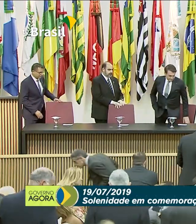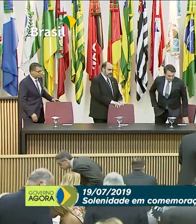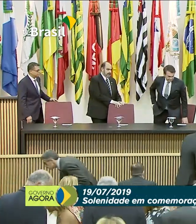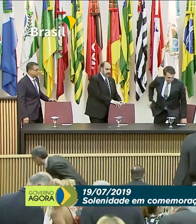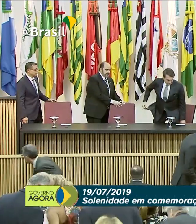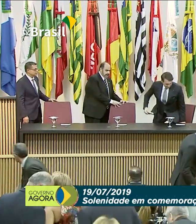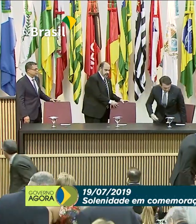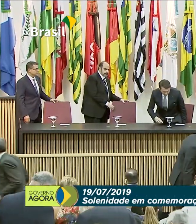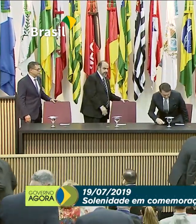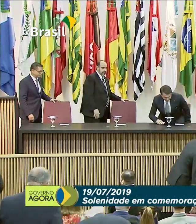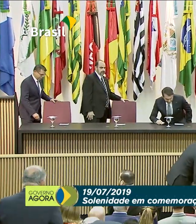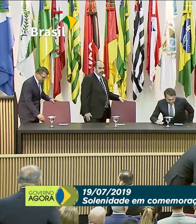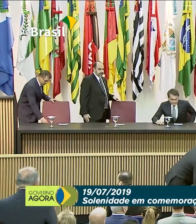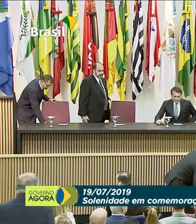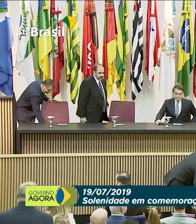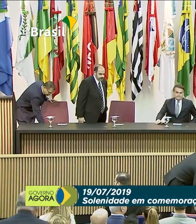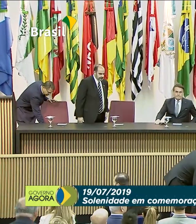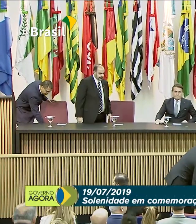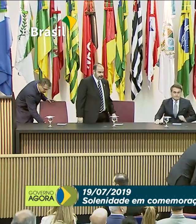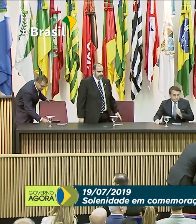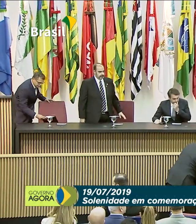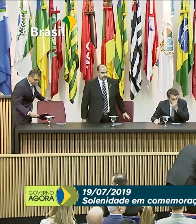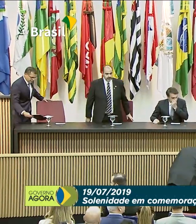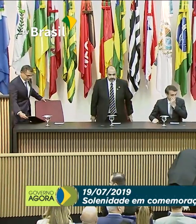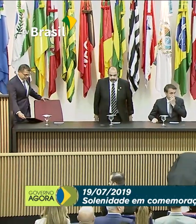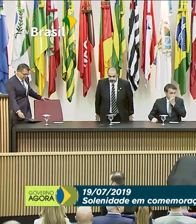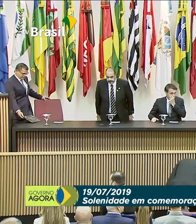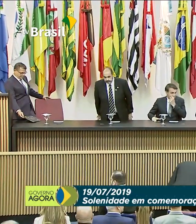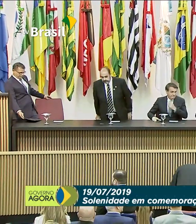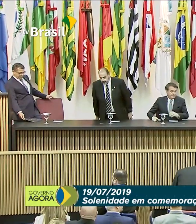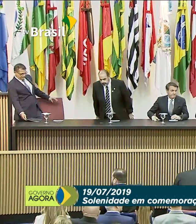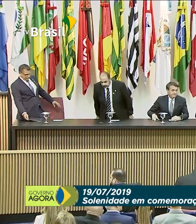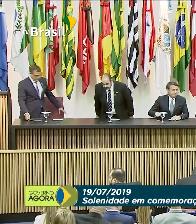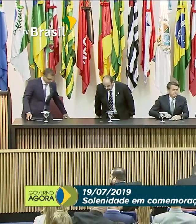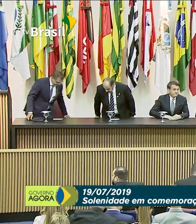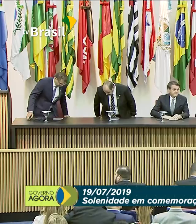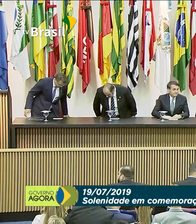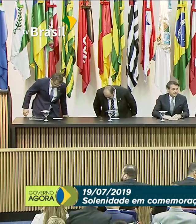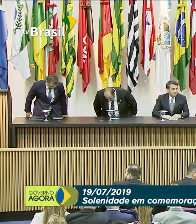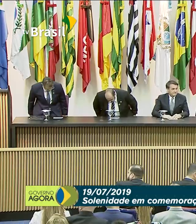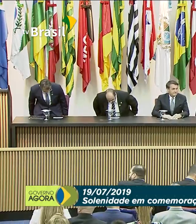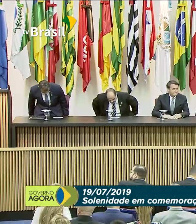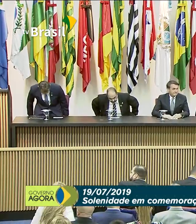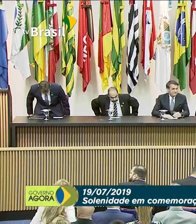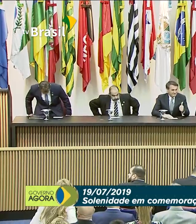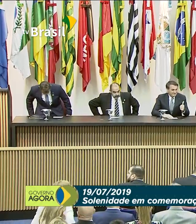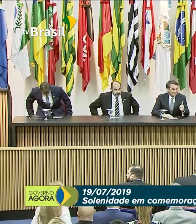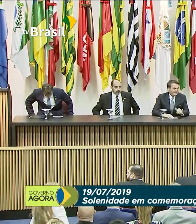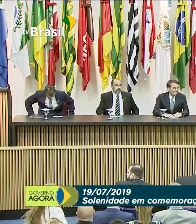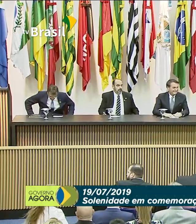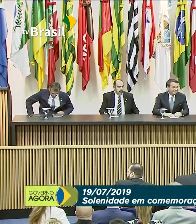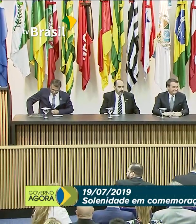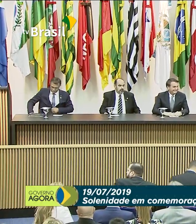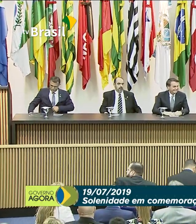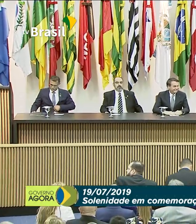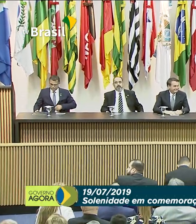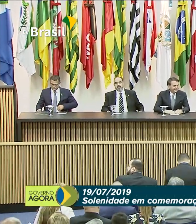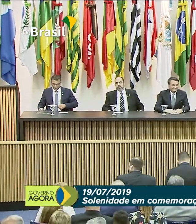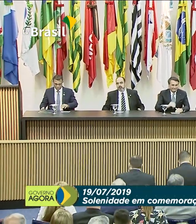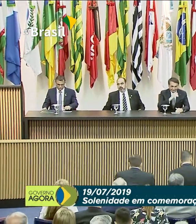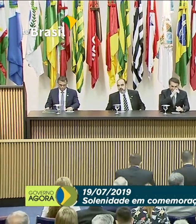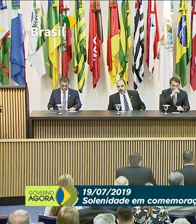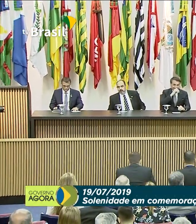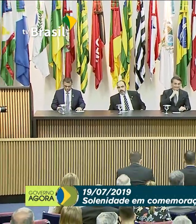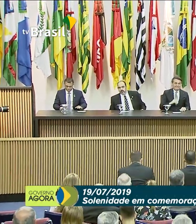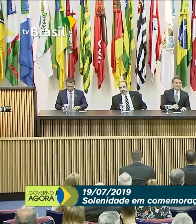Hoje, 19 de julho, celebramos o Dia Nacional do Futebol. Assistiremos a seguir o vídeo sobre a maior